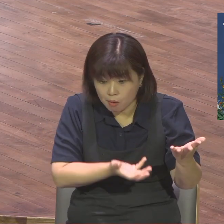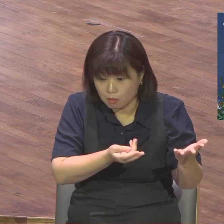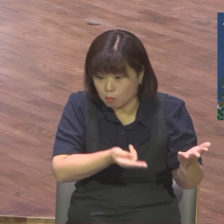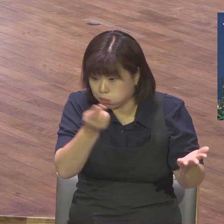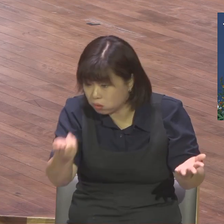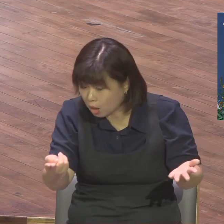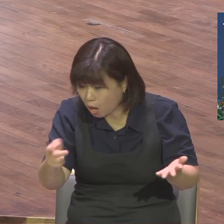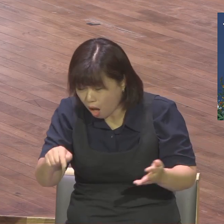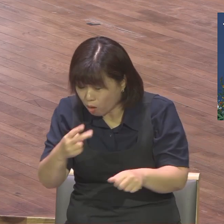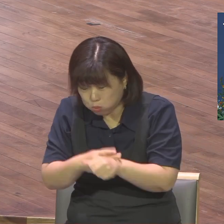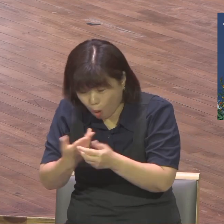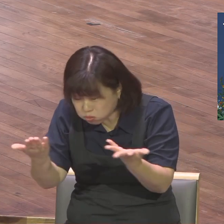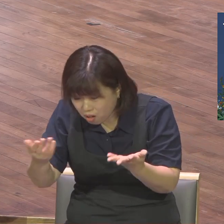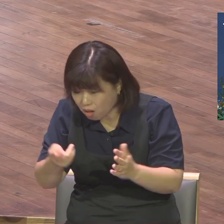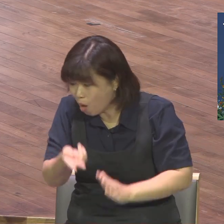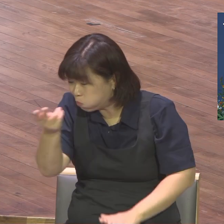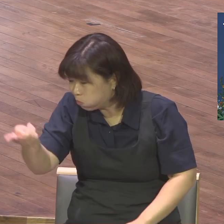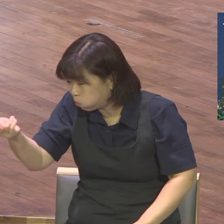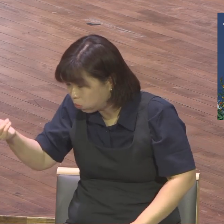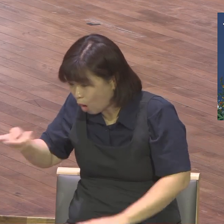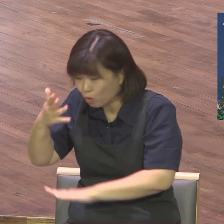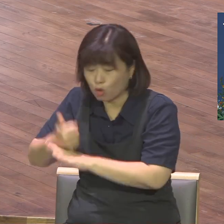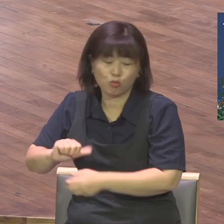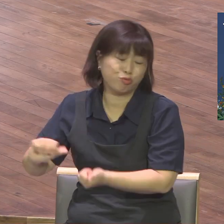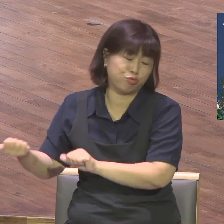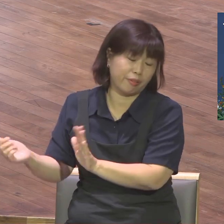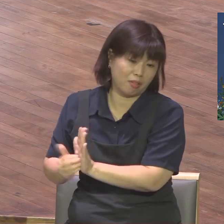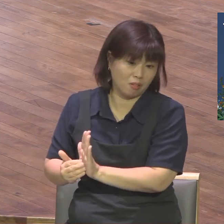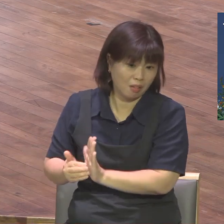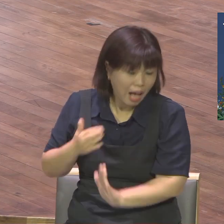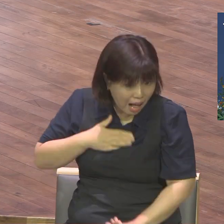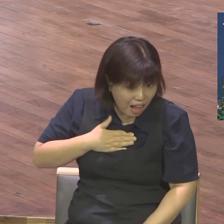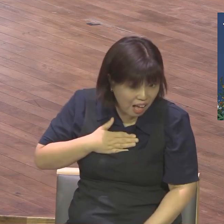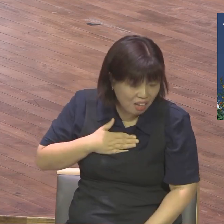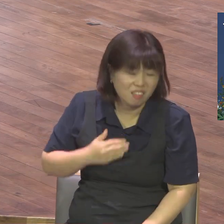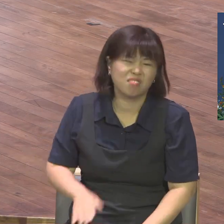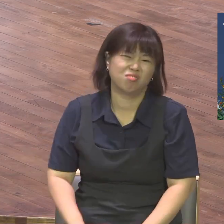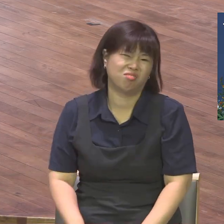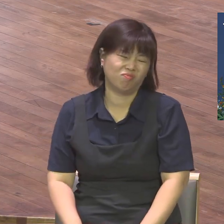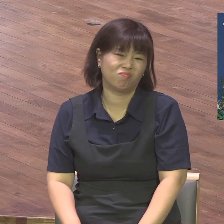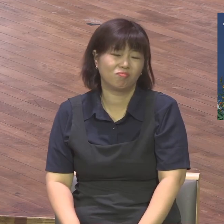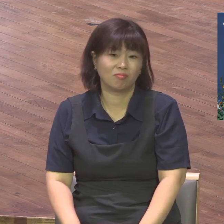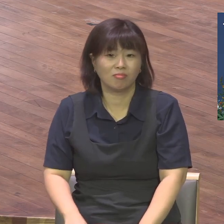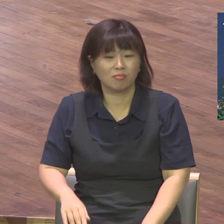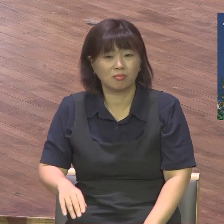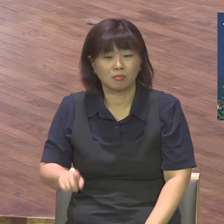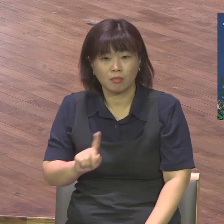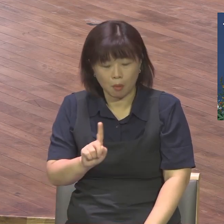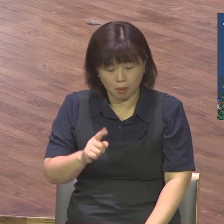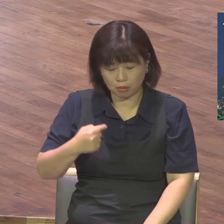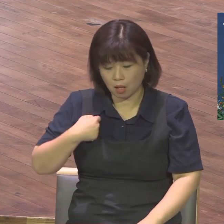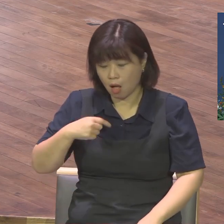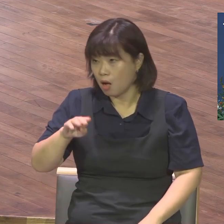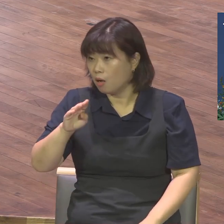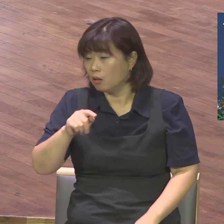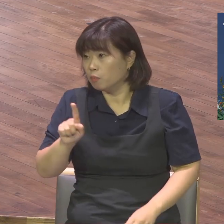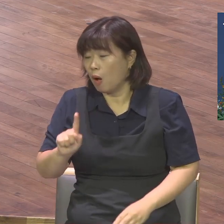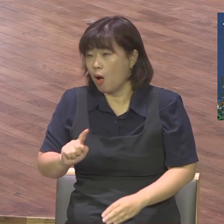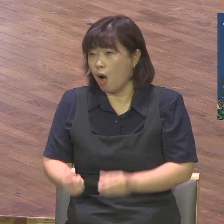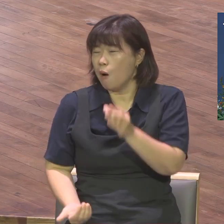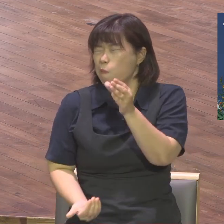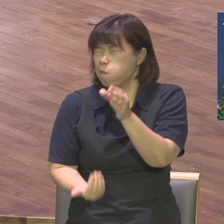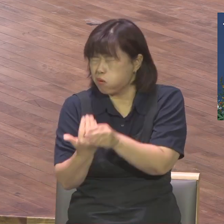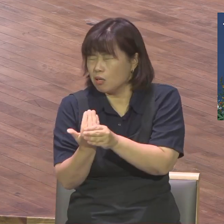응급 뺑뺑이란 말은요. 응급 환자가 치료받기 위해서 병원을 찾기 위해서 갔는데 이 구급차에 머물고